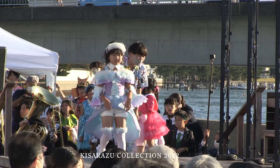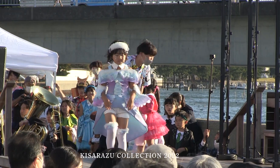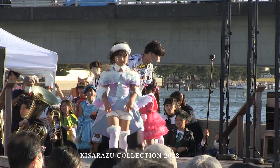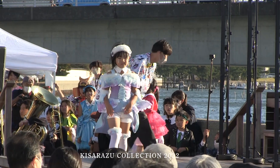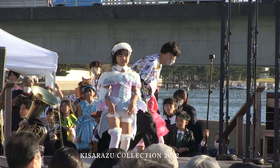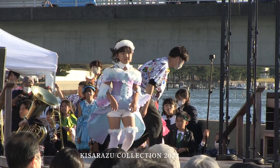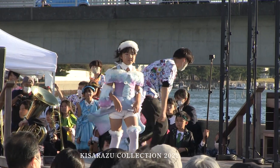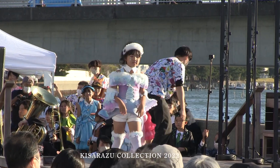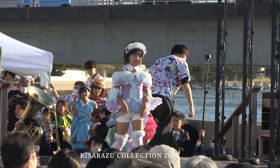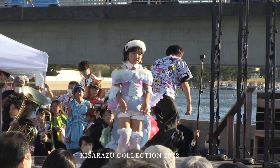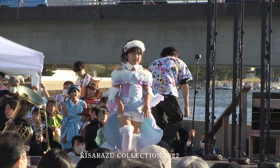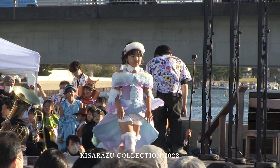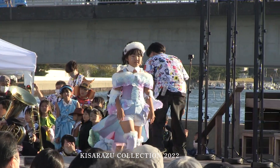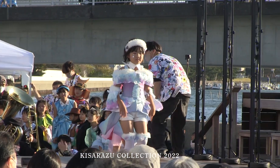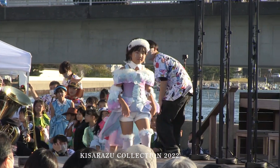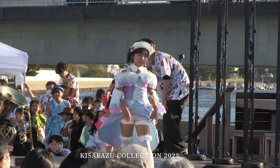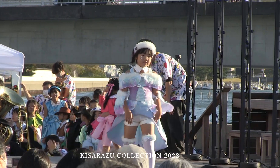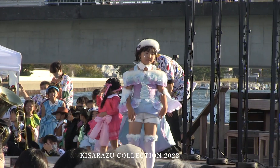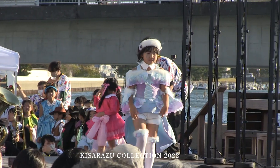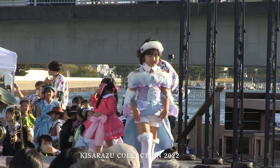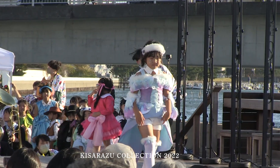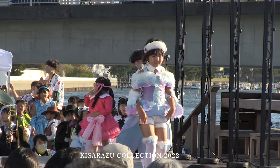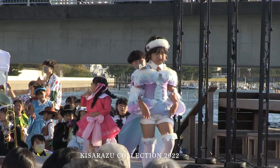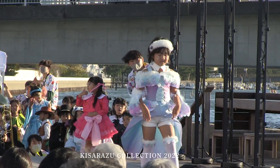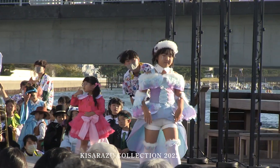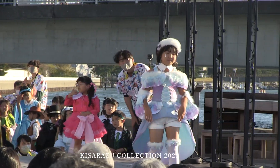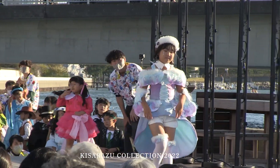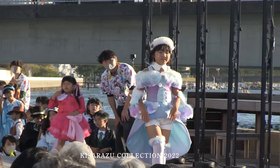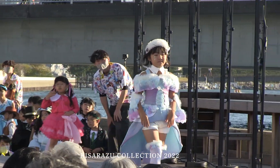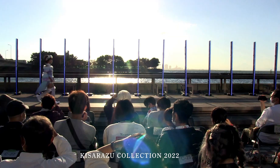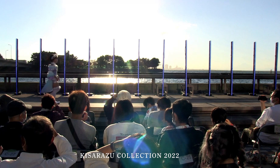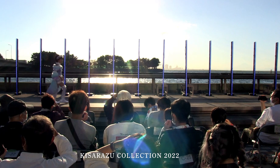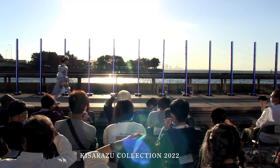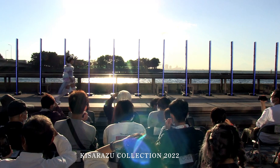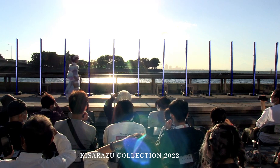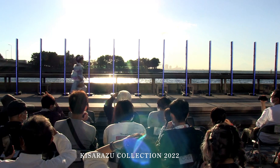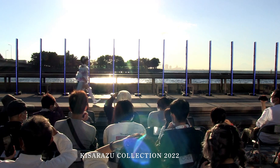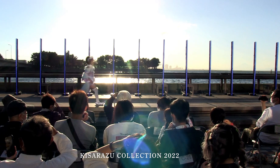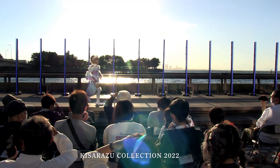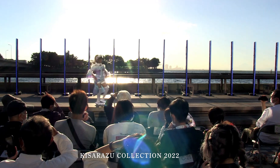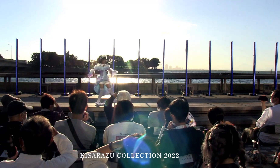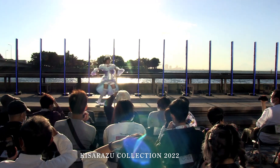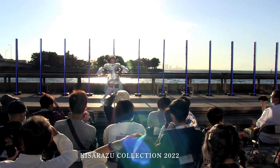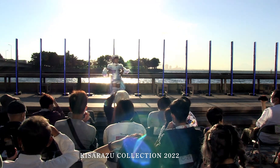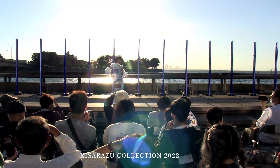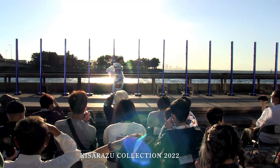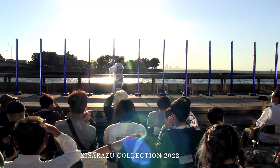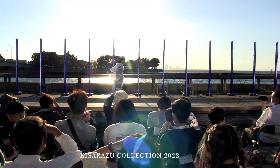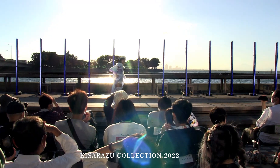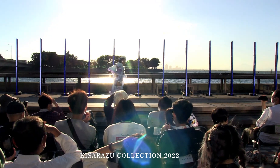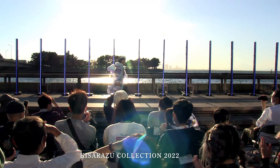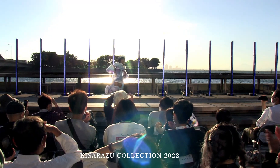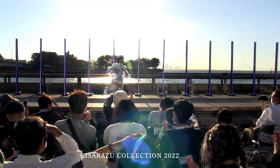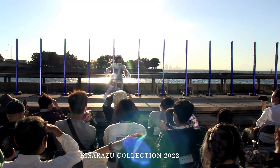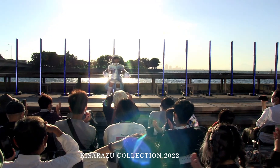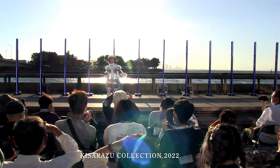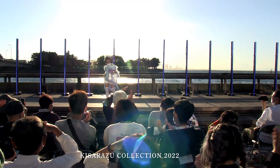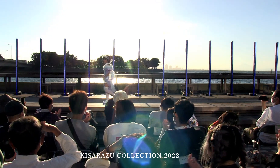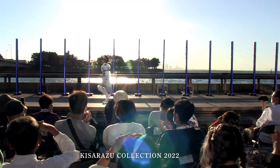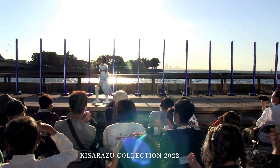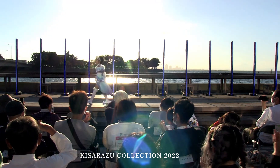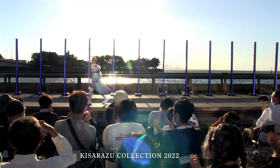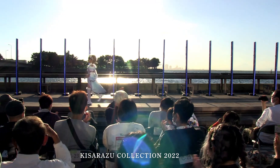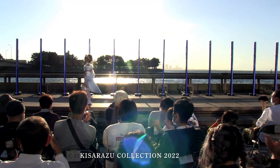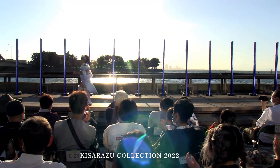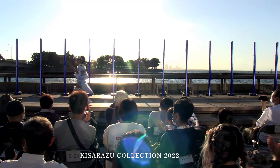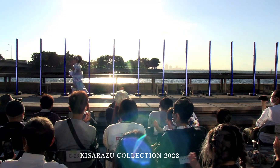ちづるちゃん、一生懸命にランウェイを歩いています。とっても可愛い笑顔です。あ、ポーズを決